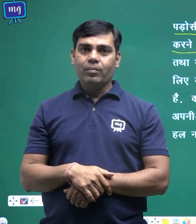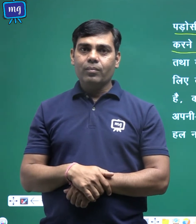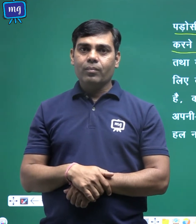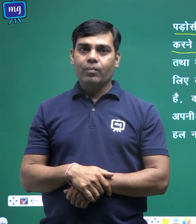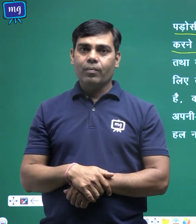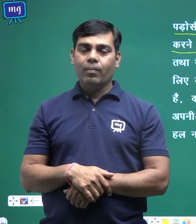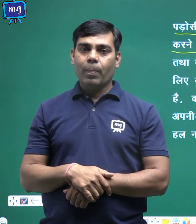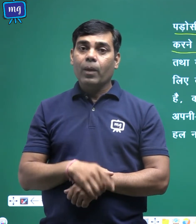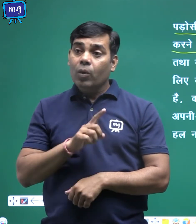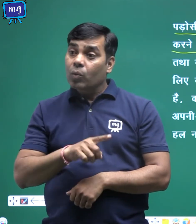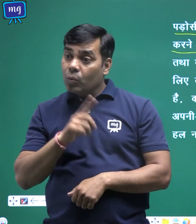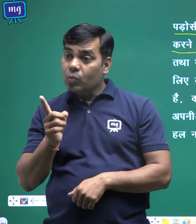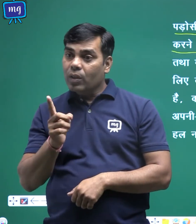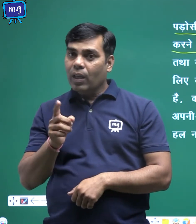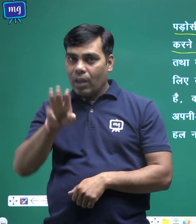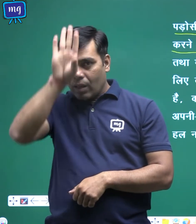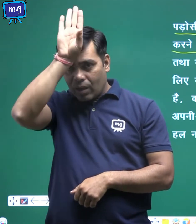दूसरे राज्य के राजा ने